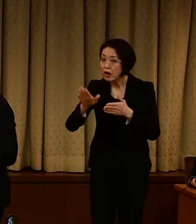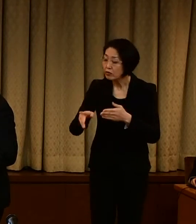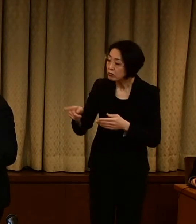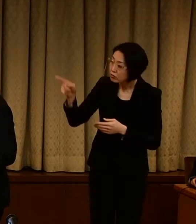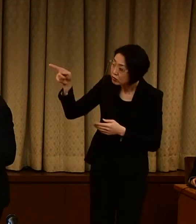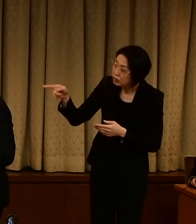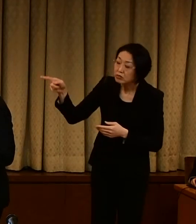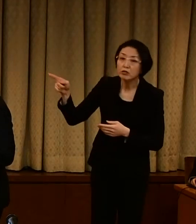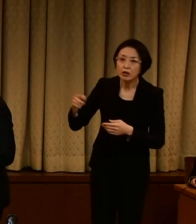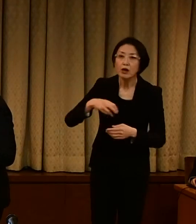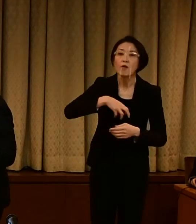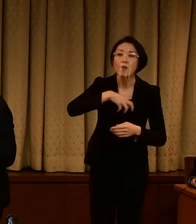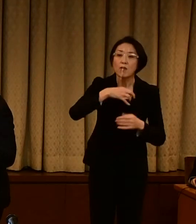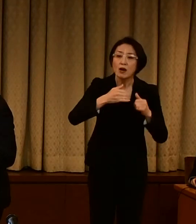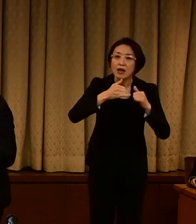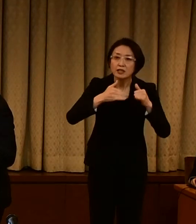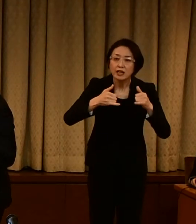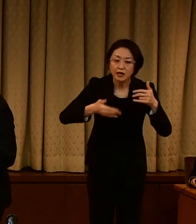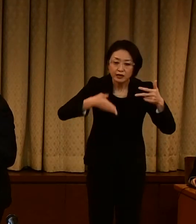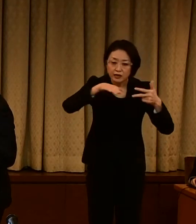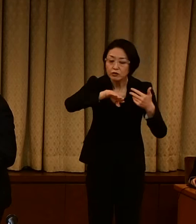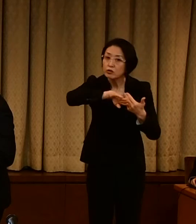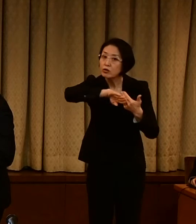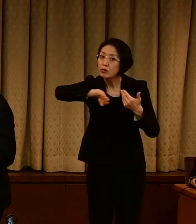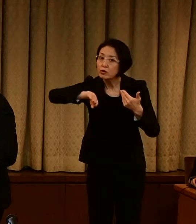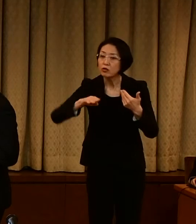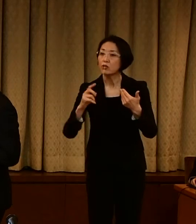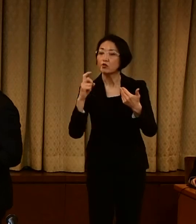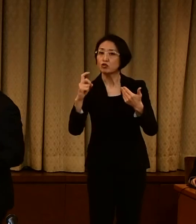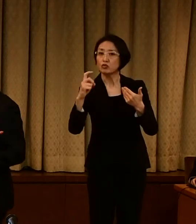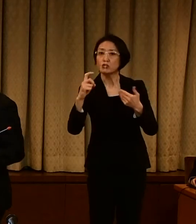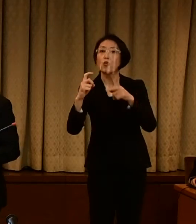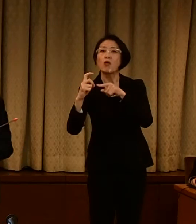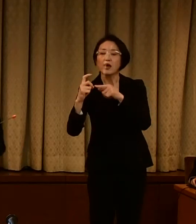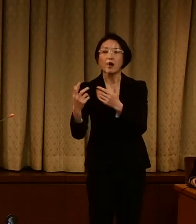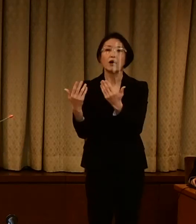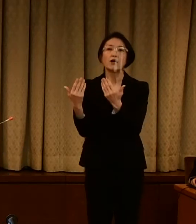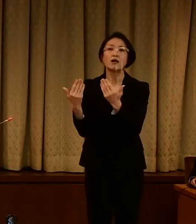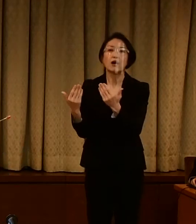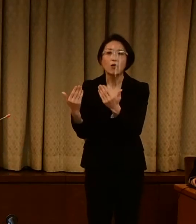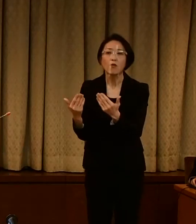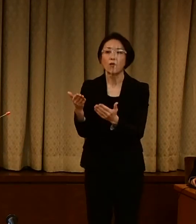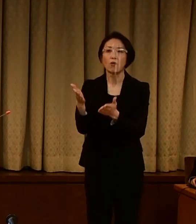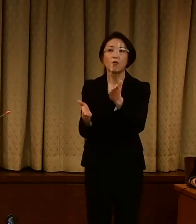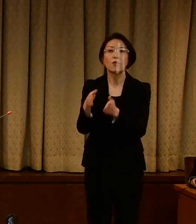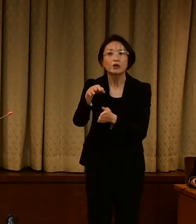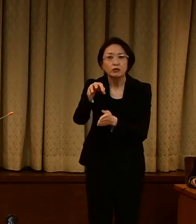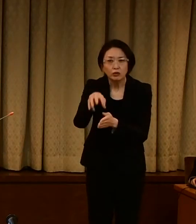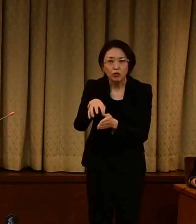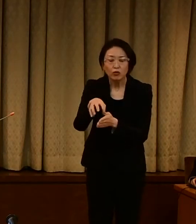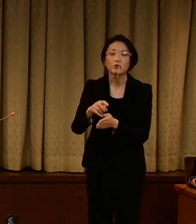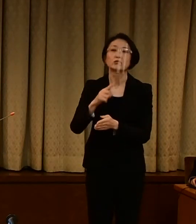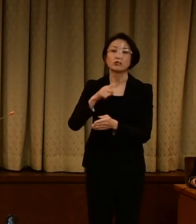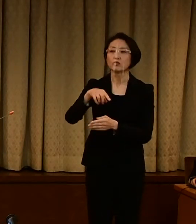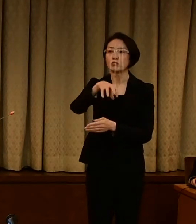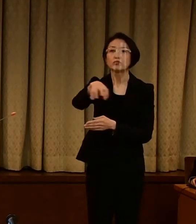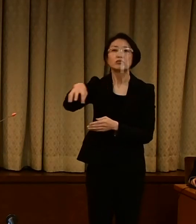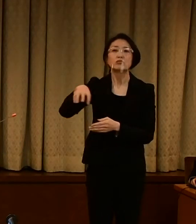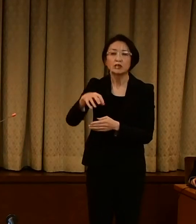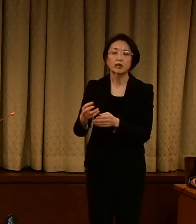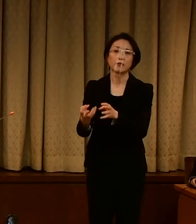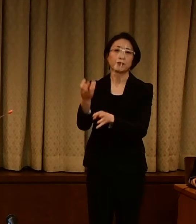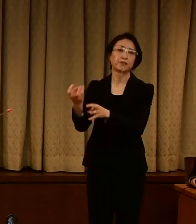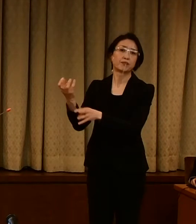この高齢者施設を除きまして、10件が学校、保育所といったところで発生をし